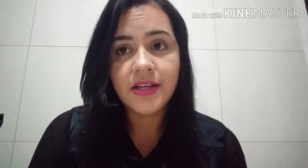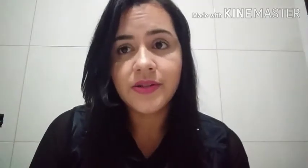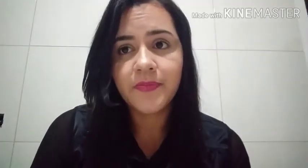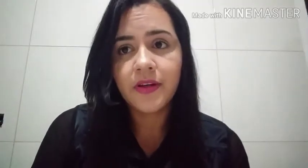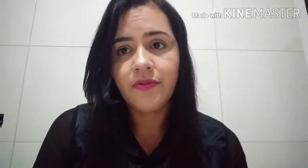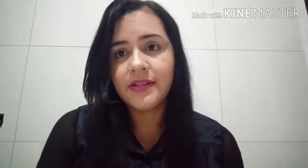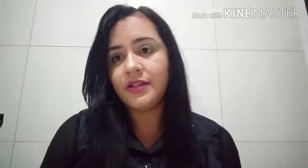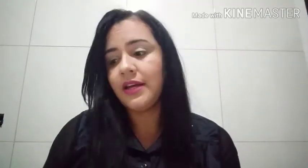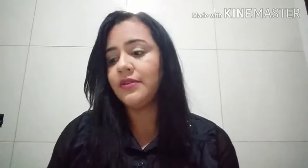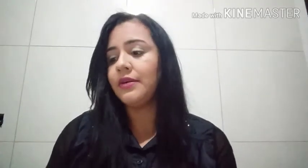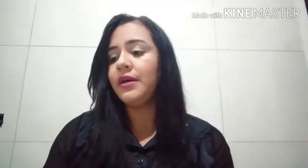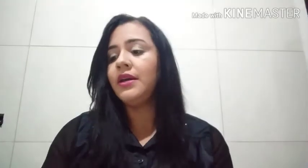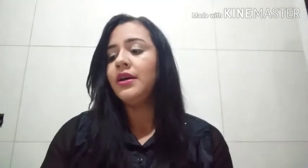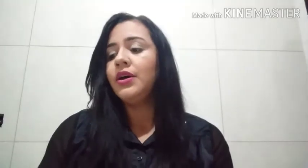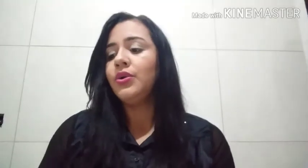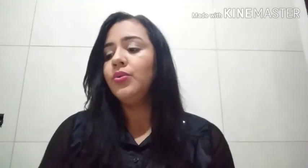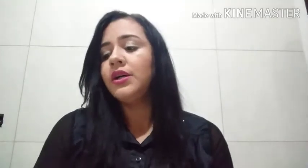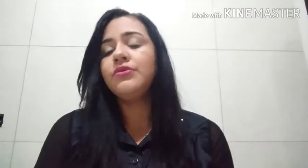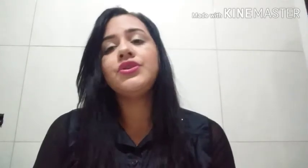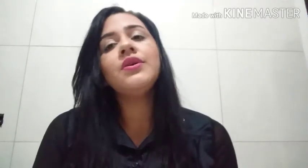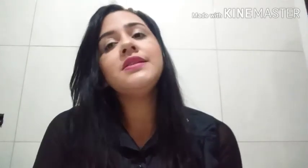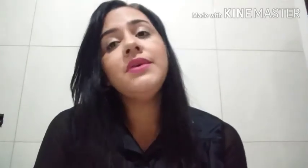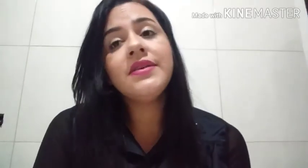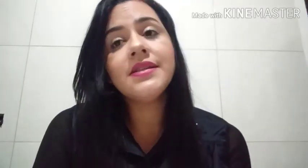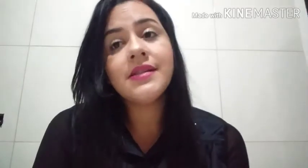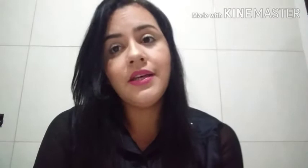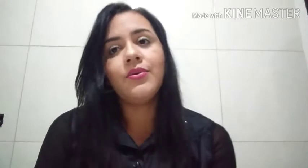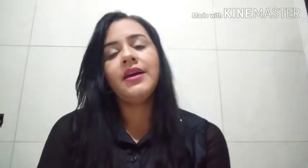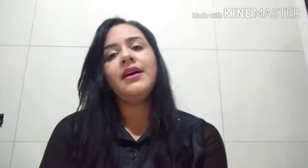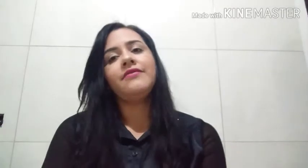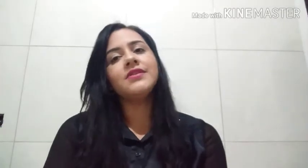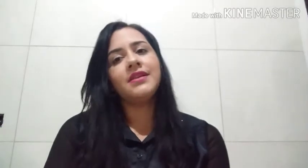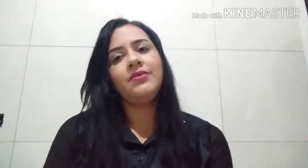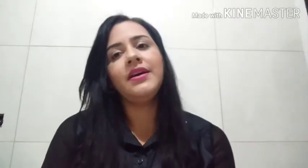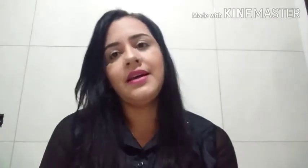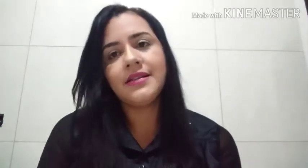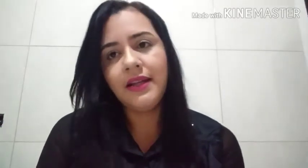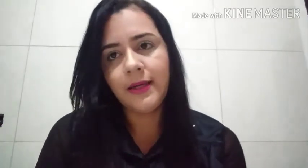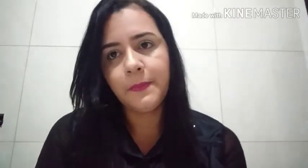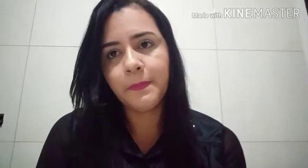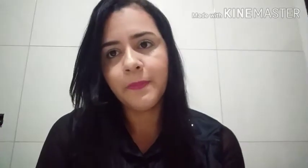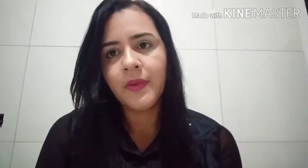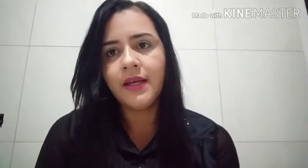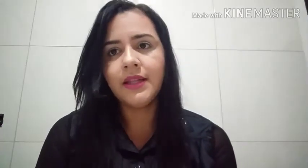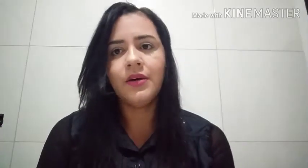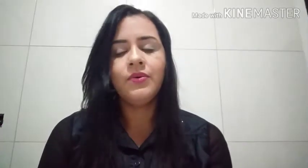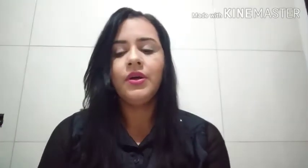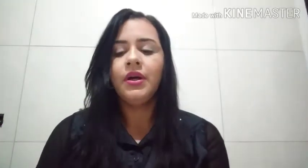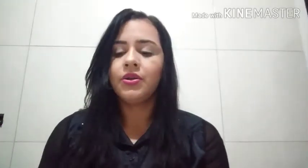5.626, que foi sancionado também no ano de 2005, né? Reforçando aí essa lei. Então, toda